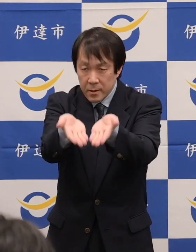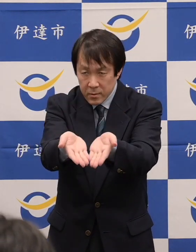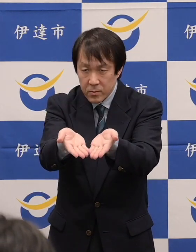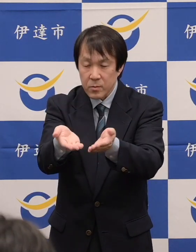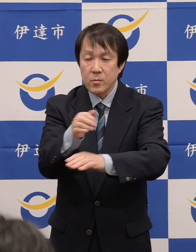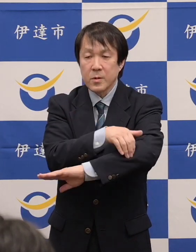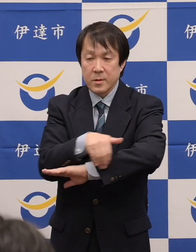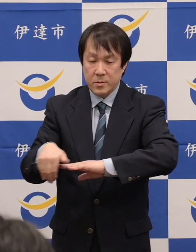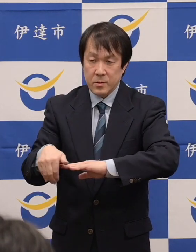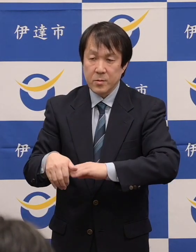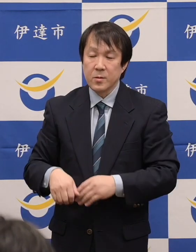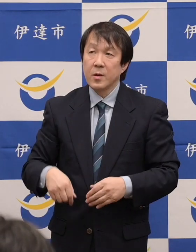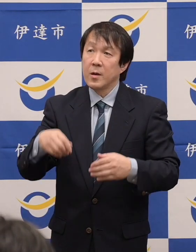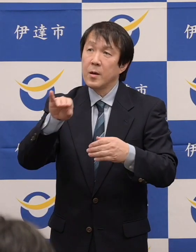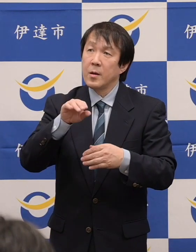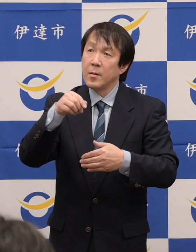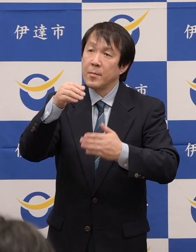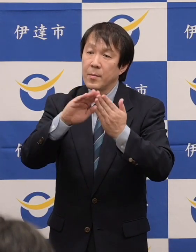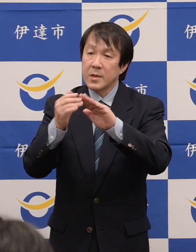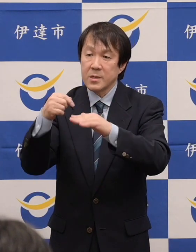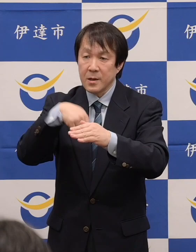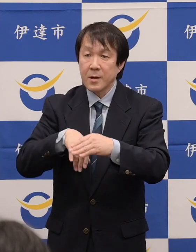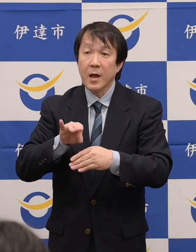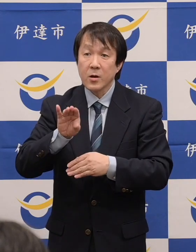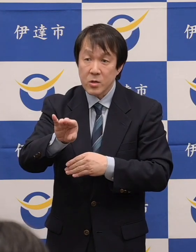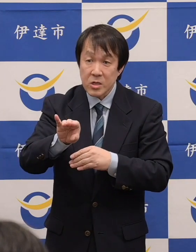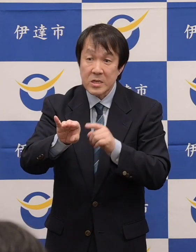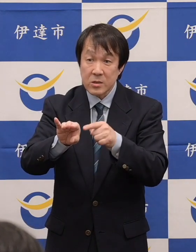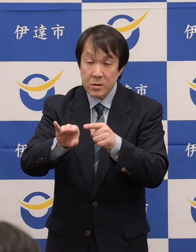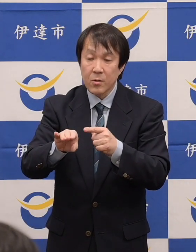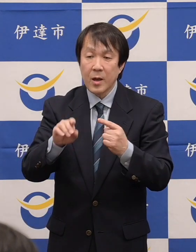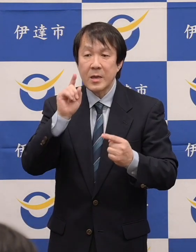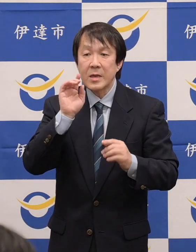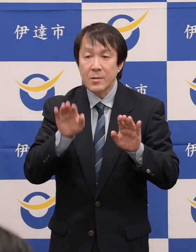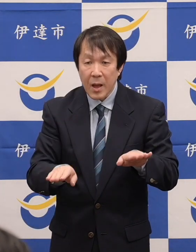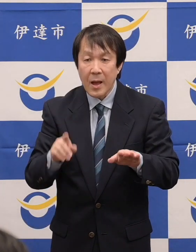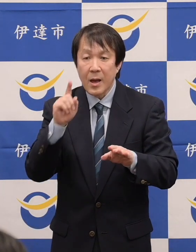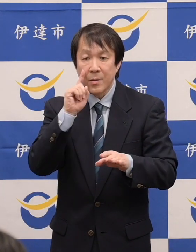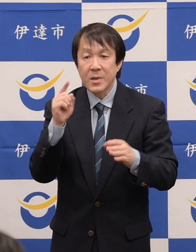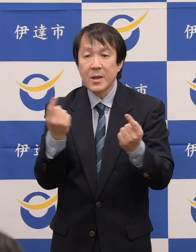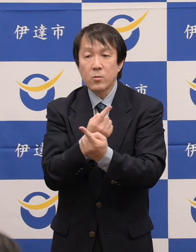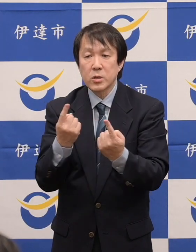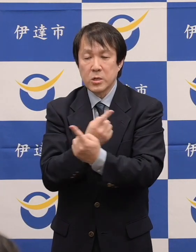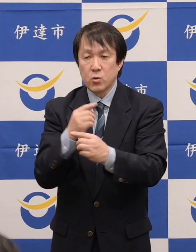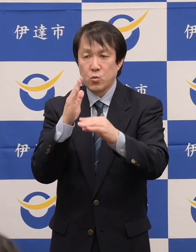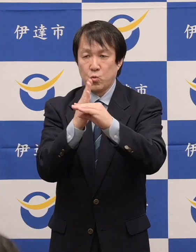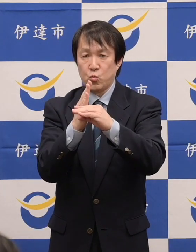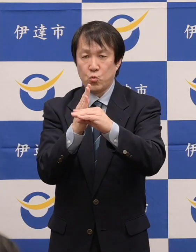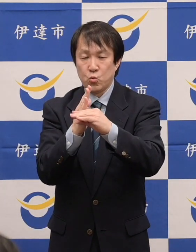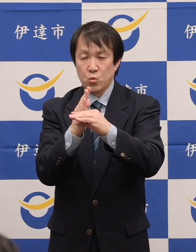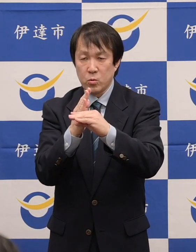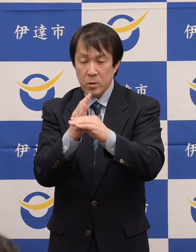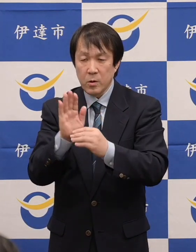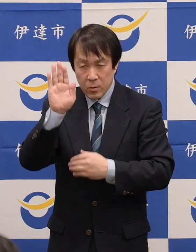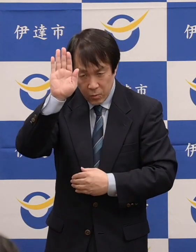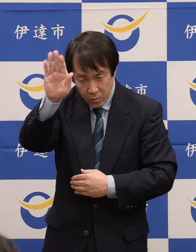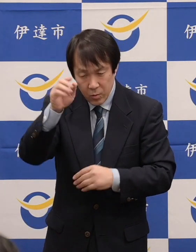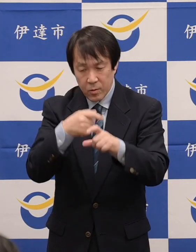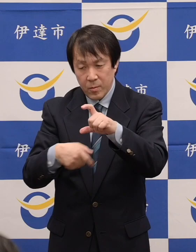この町中タクシーにつきましてはですね、いろいろ見直しを現在進めておりまして、これからもより使いやす